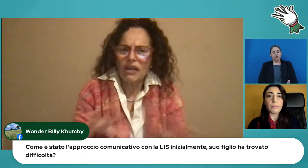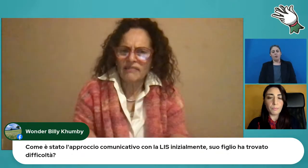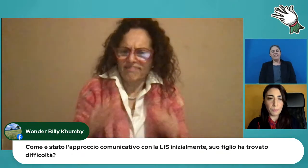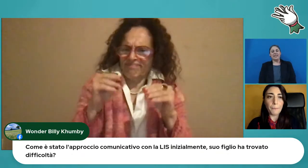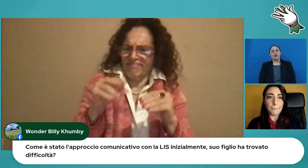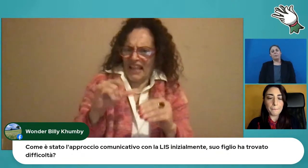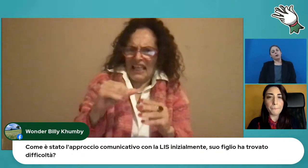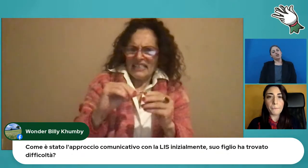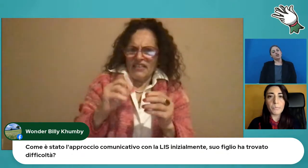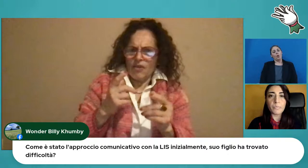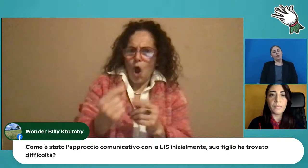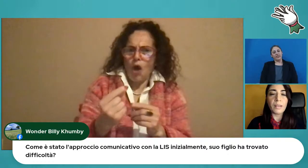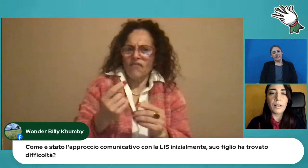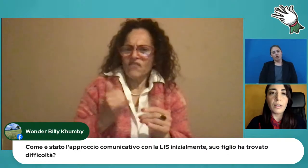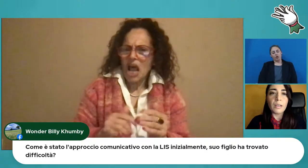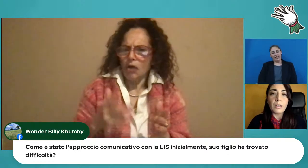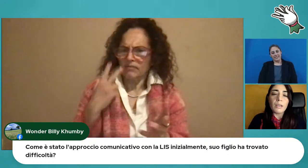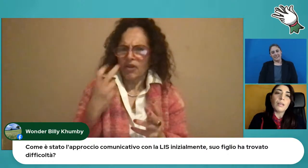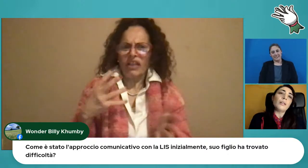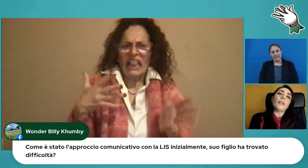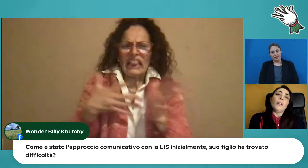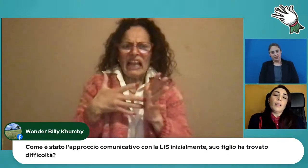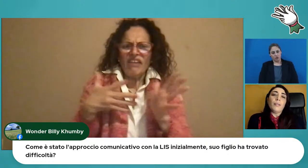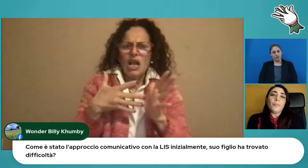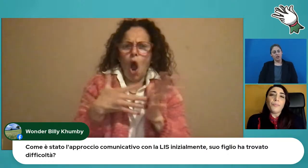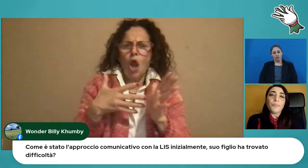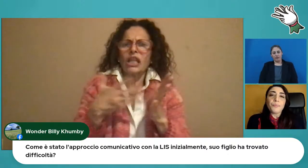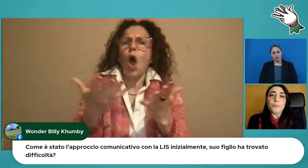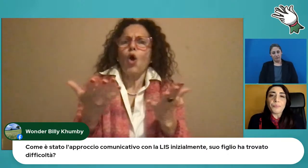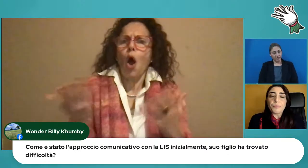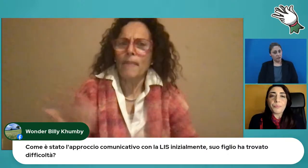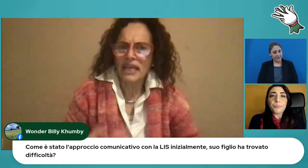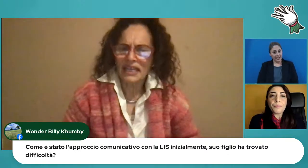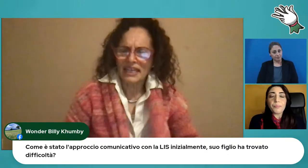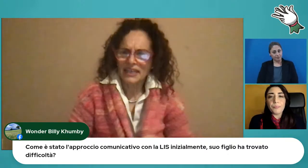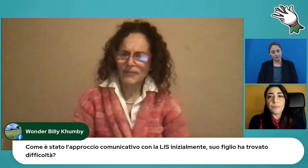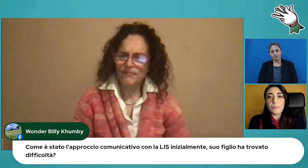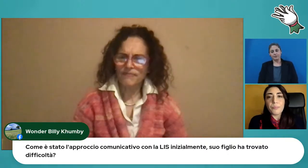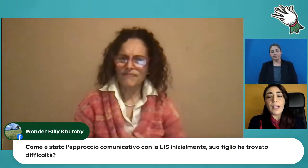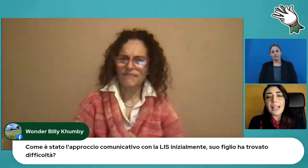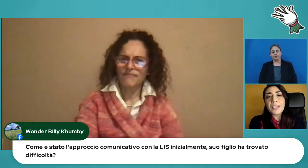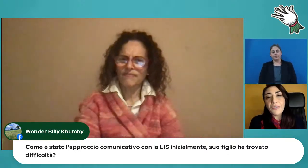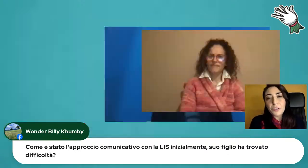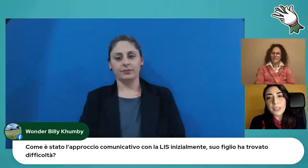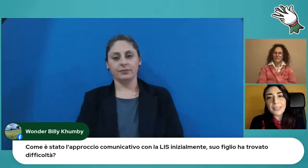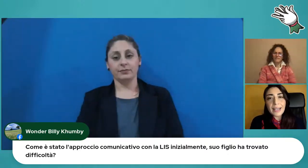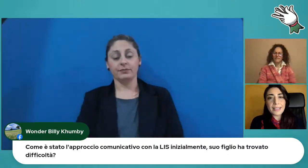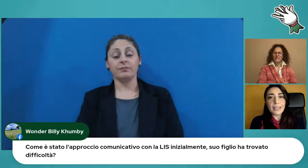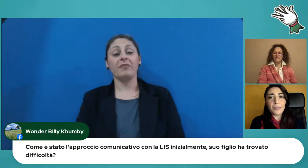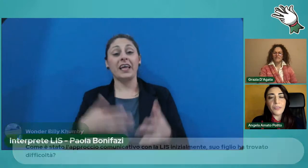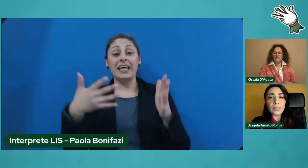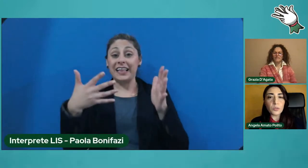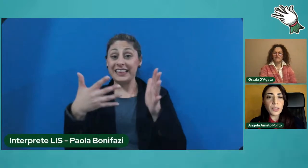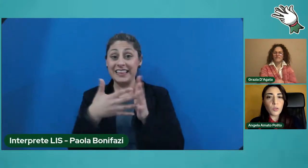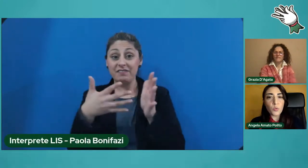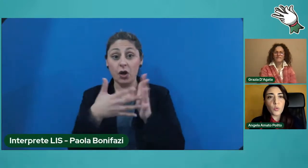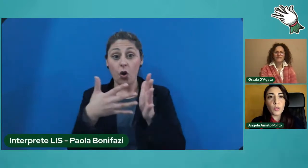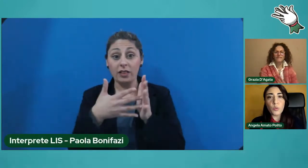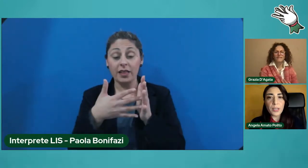Com'è stato l'approccio comunicativo con la LIS inizialmente? Suo figlio ha trovato difficoltà? La difficoltà sta nel fatto che comunque lui